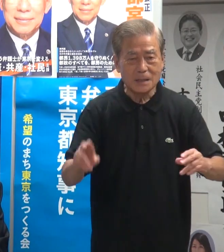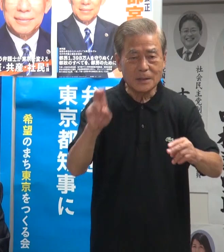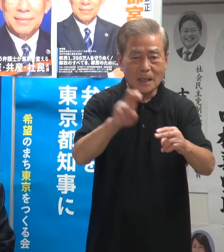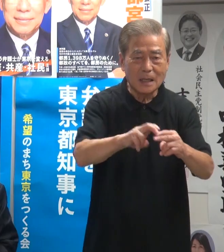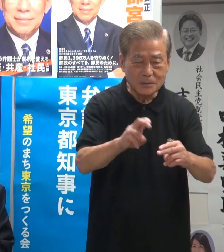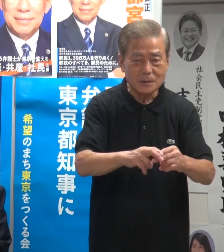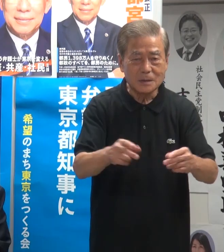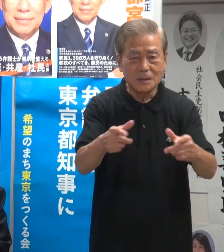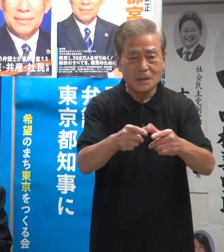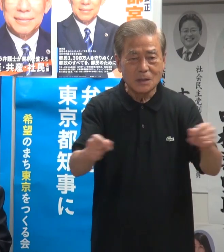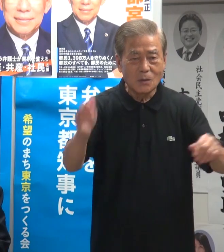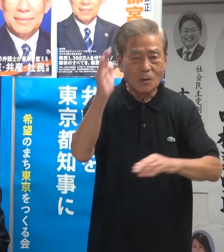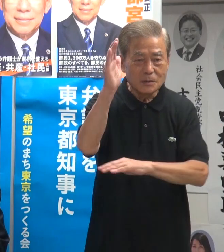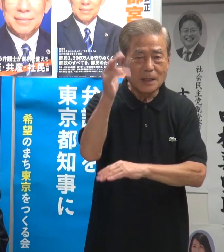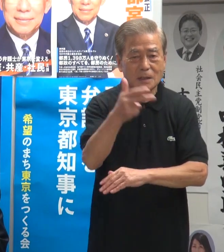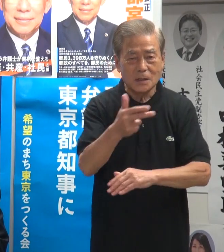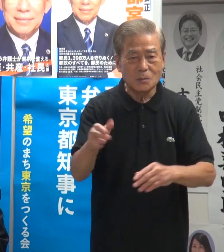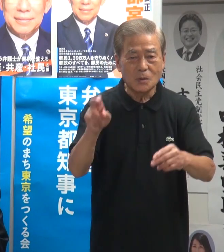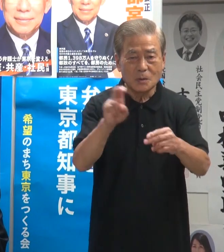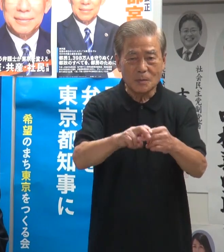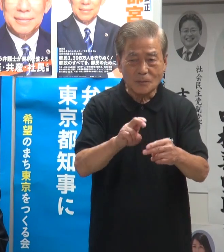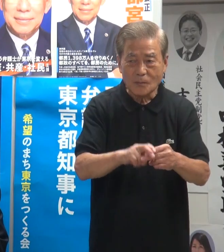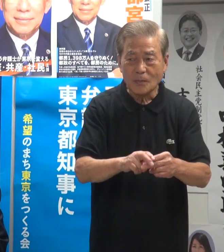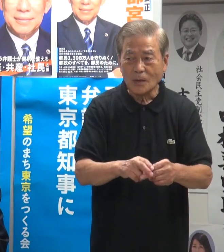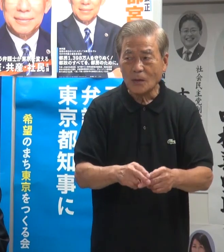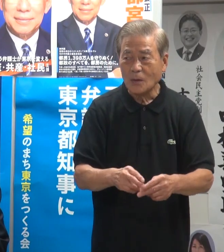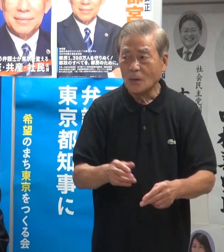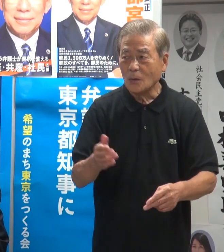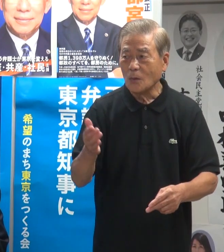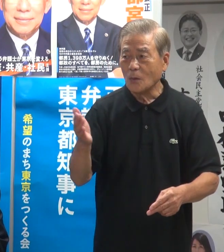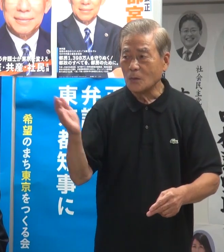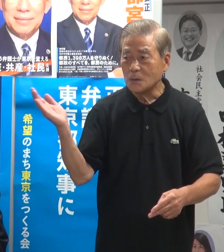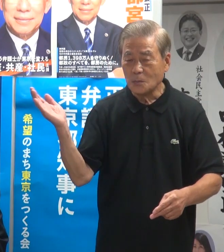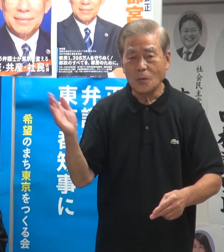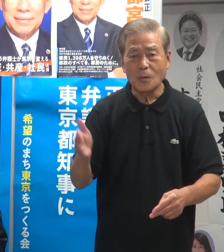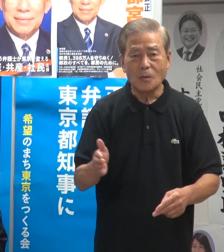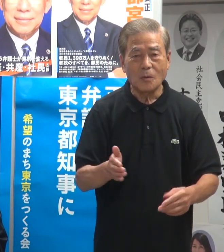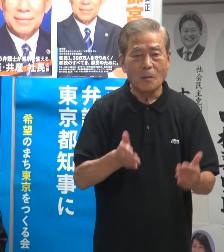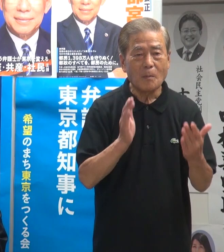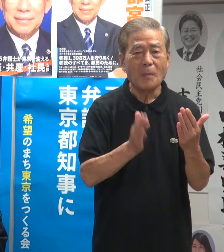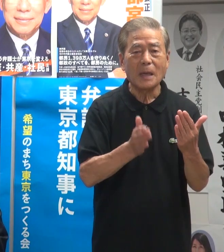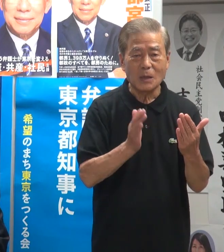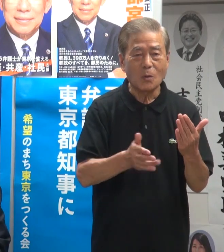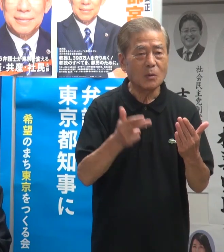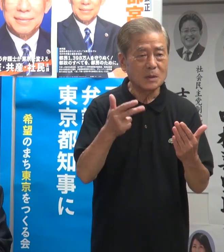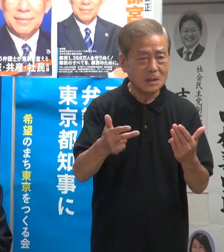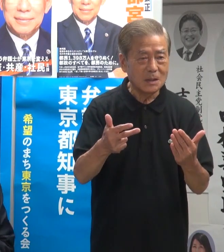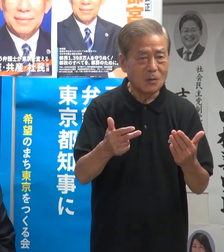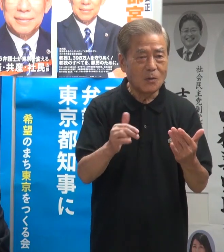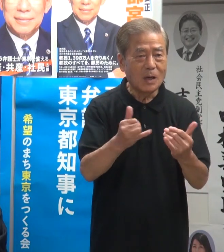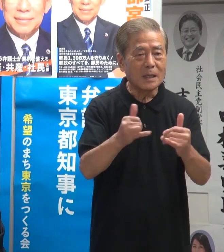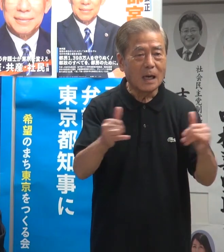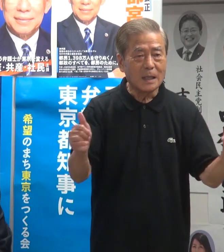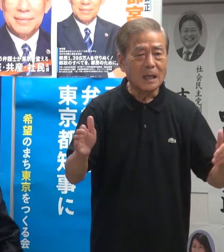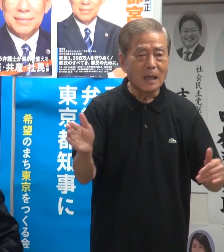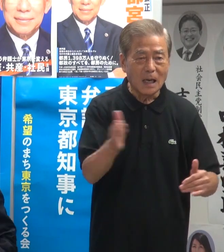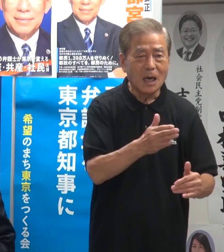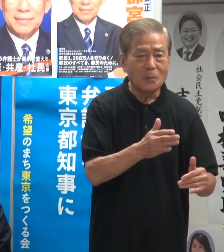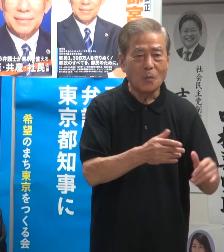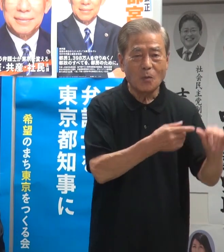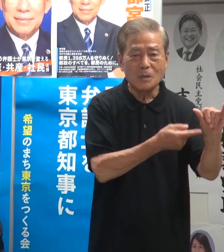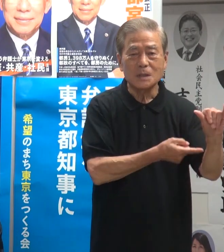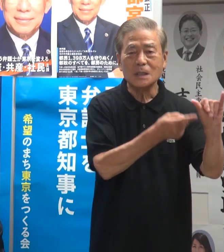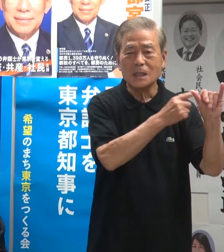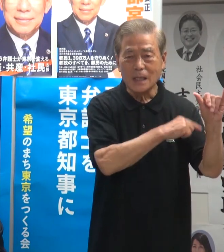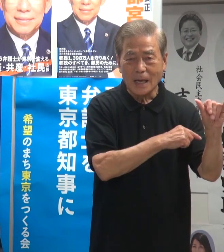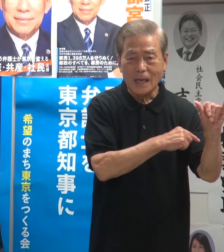と思ってますね。でここに弁護士のからいろいろ応援が来てますけど、人権を考える弁